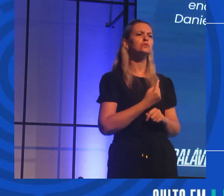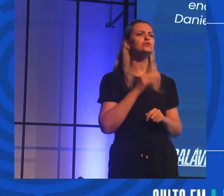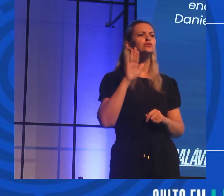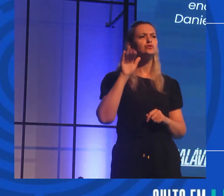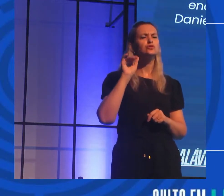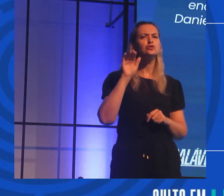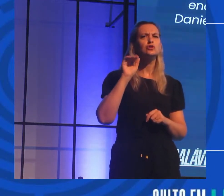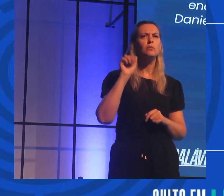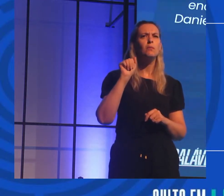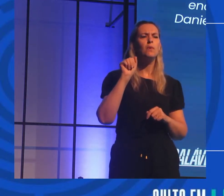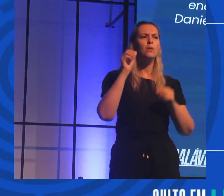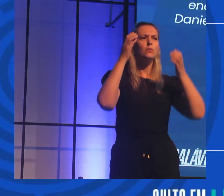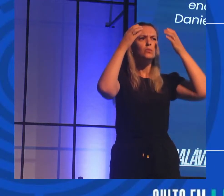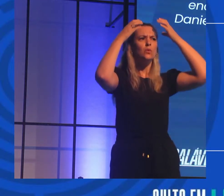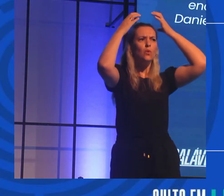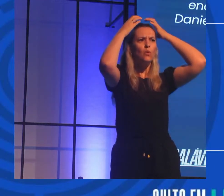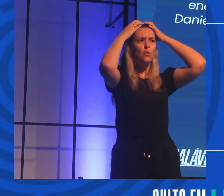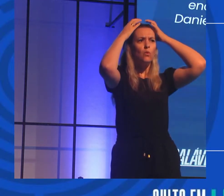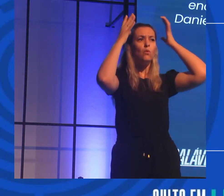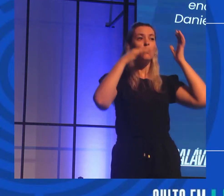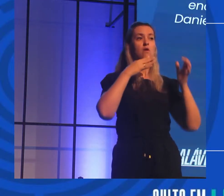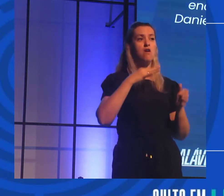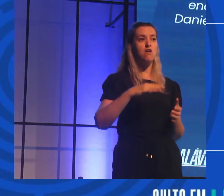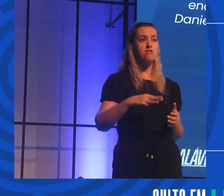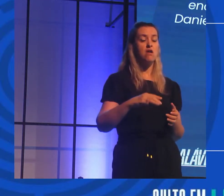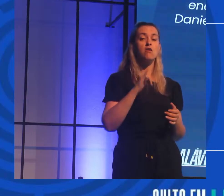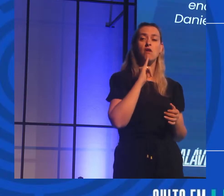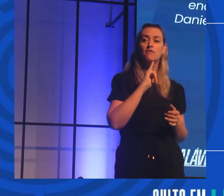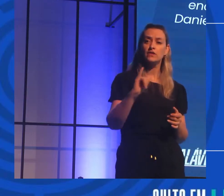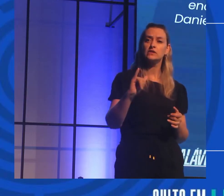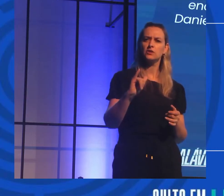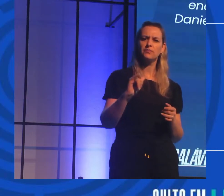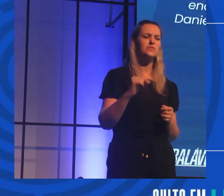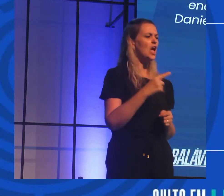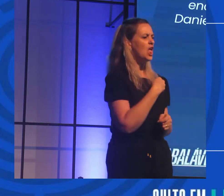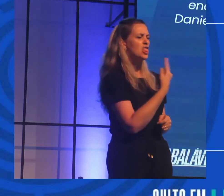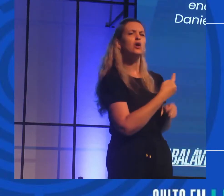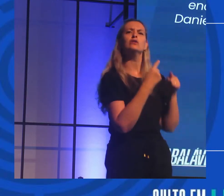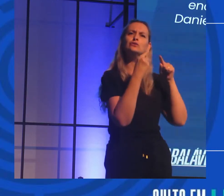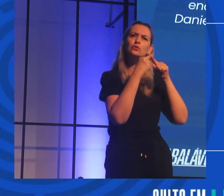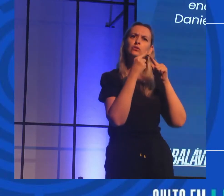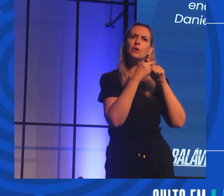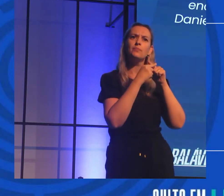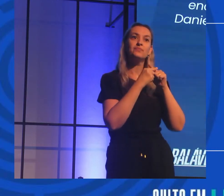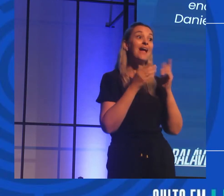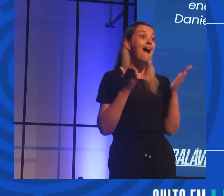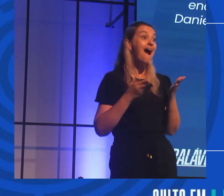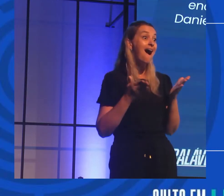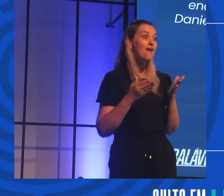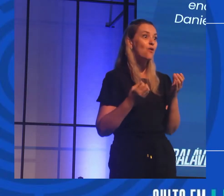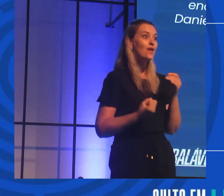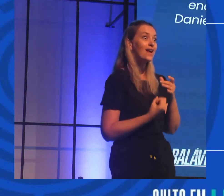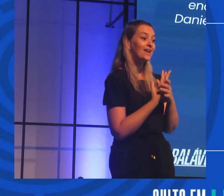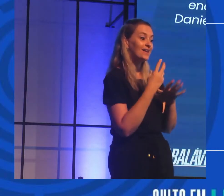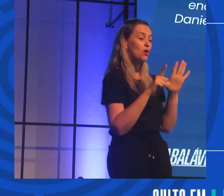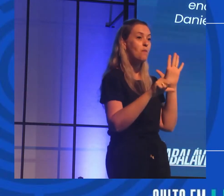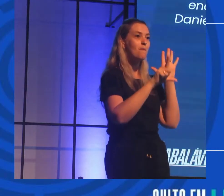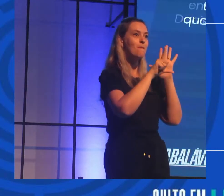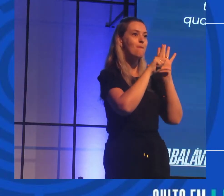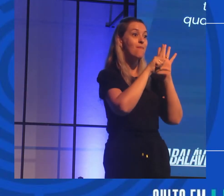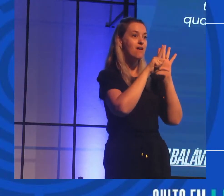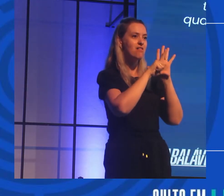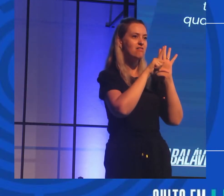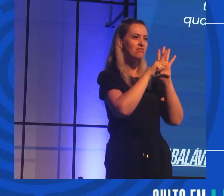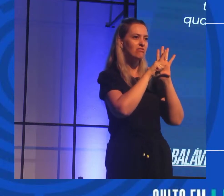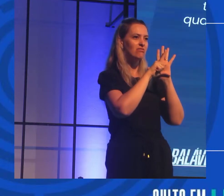e concordamos em algo, rei. E eles disseram então a ele algo: faça um decreto. E o verso 7 diz: o rei deve